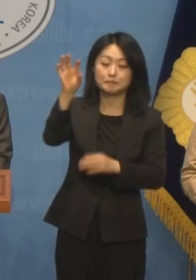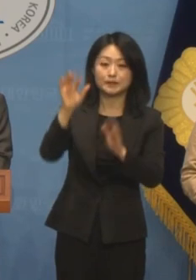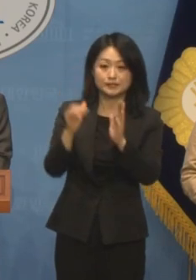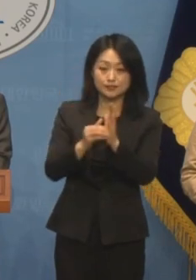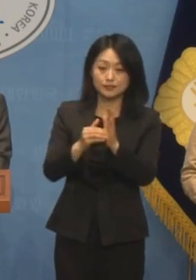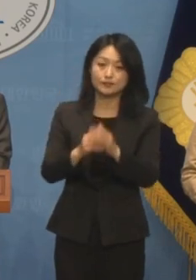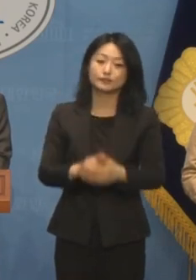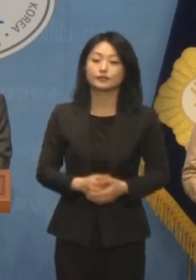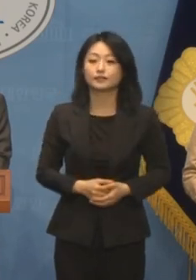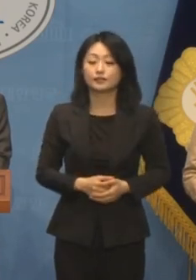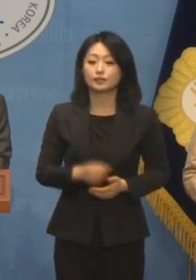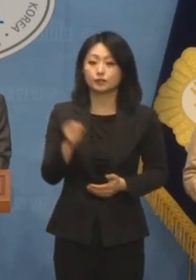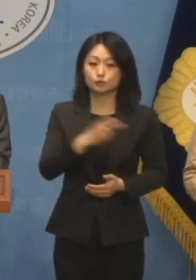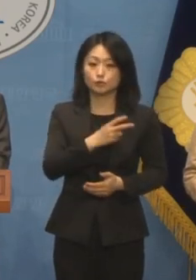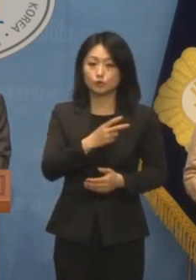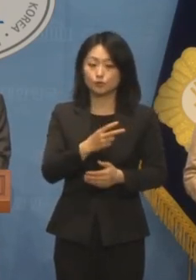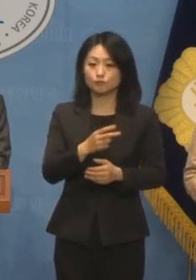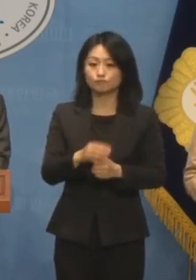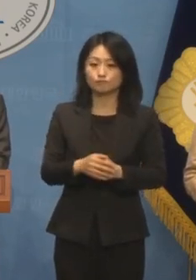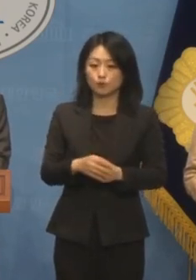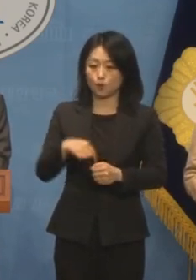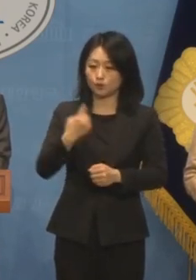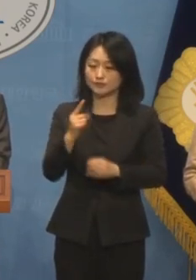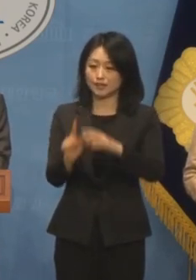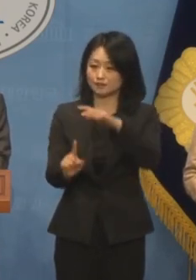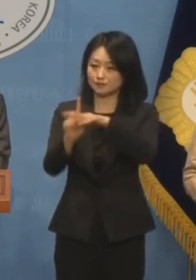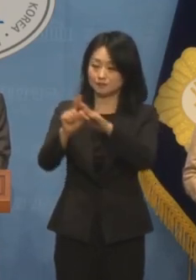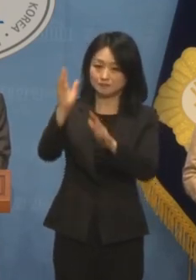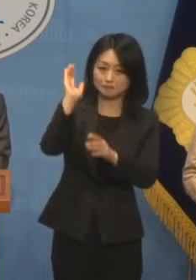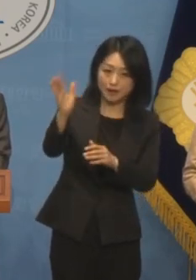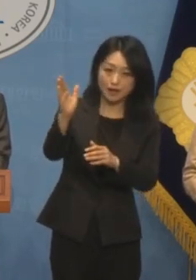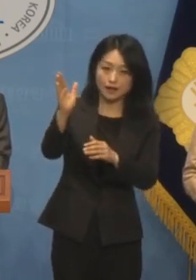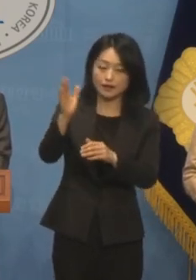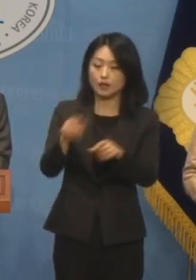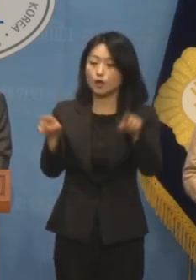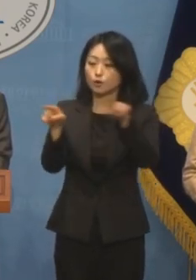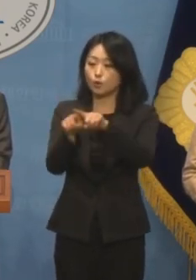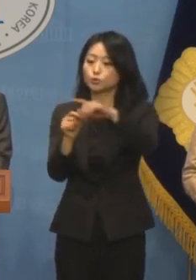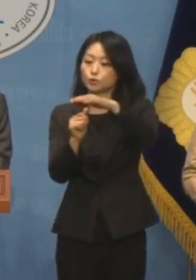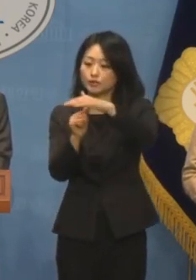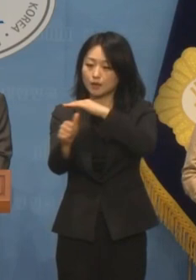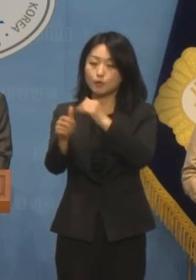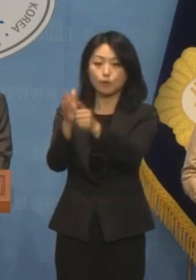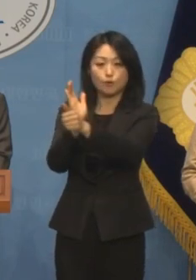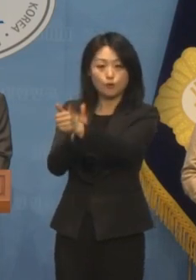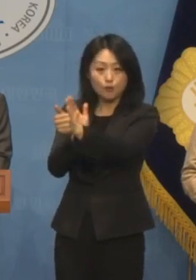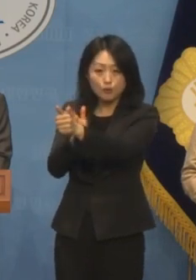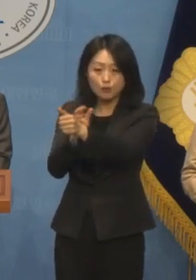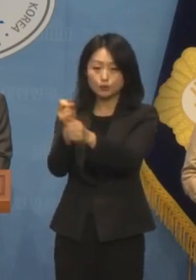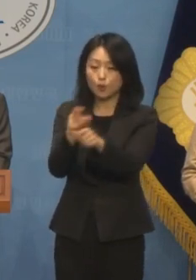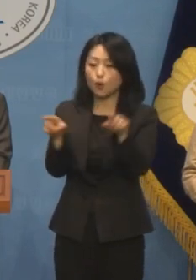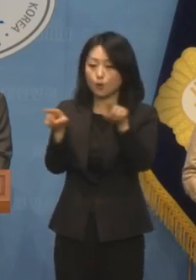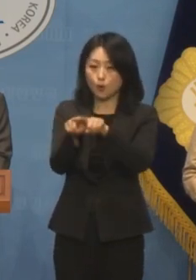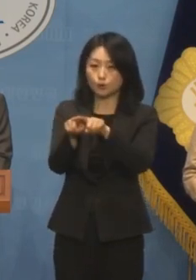의결했습니다. 그리고 당시 정관에 명시된 대로 공동대표제를 조속히 이행하고